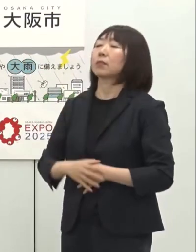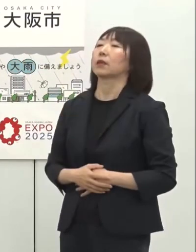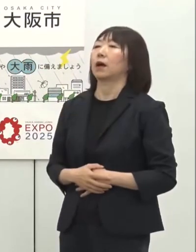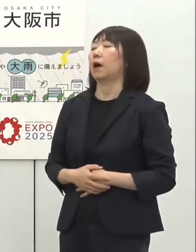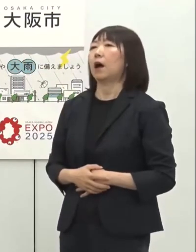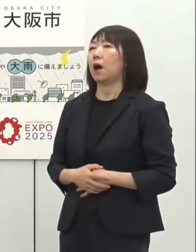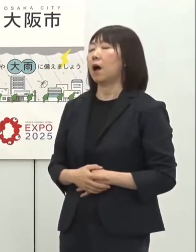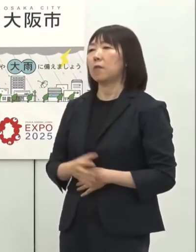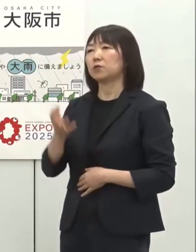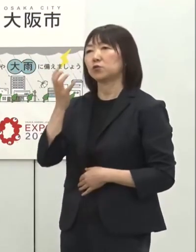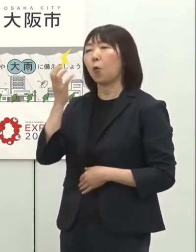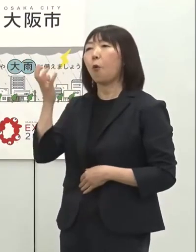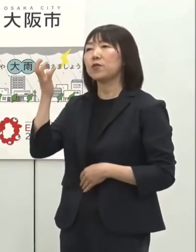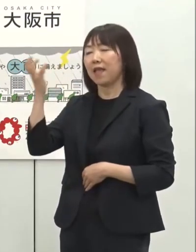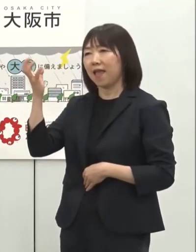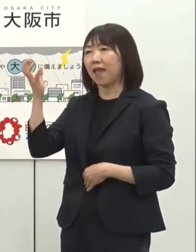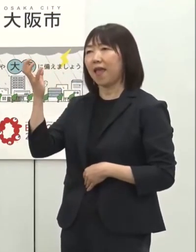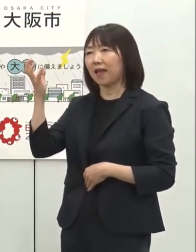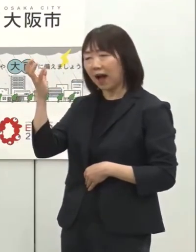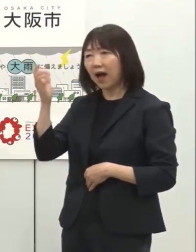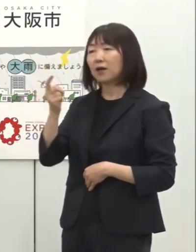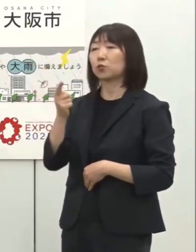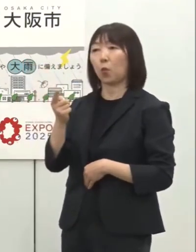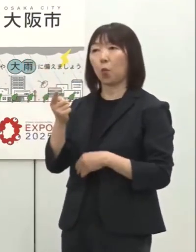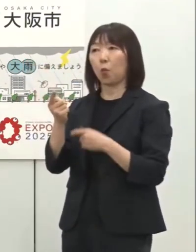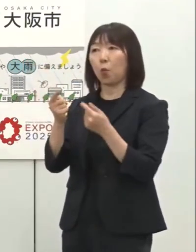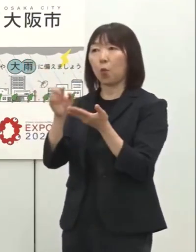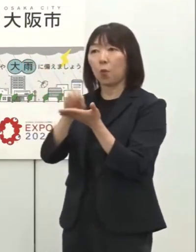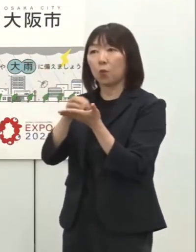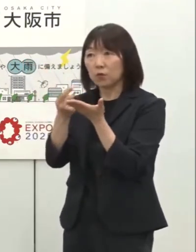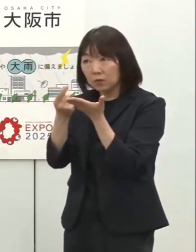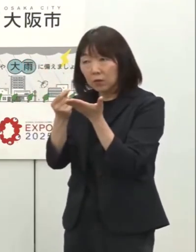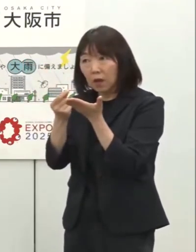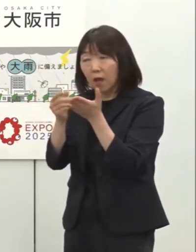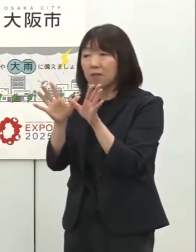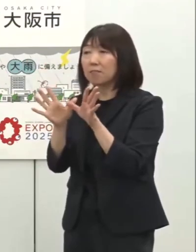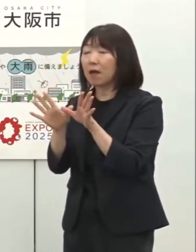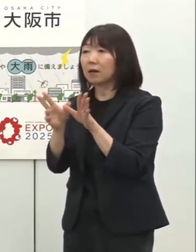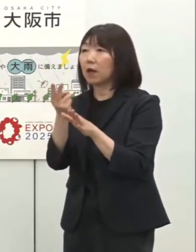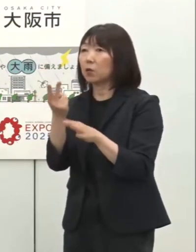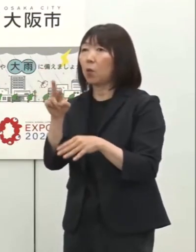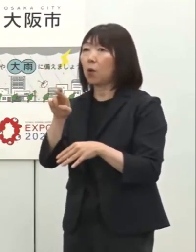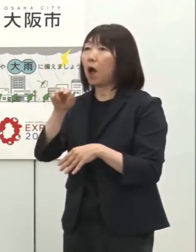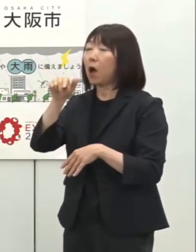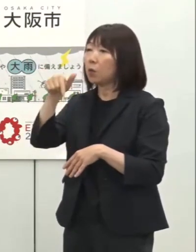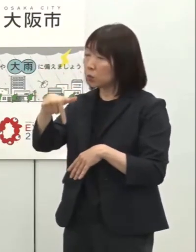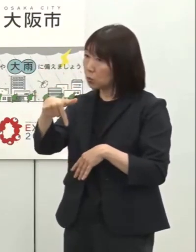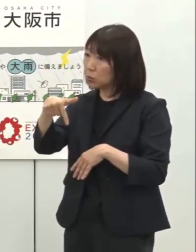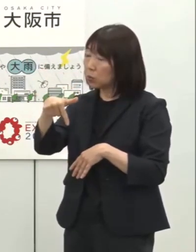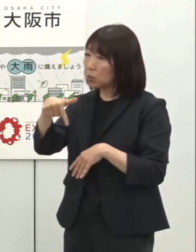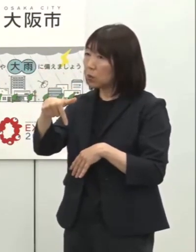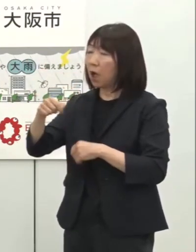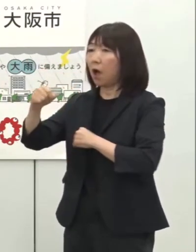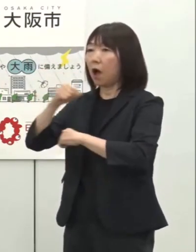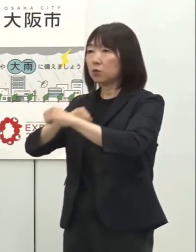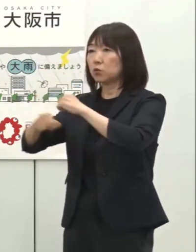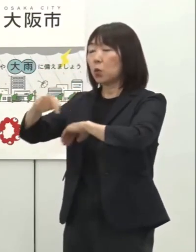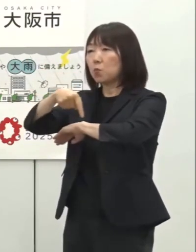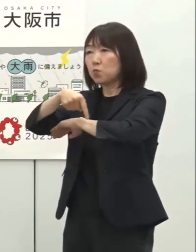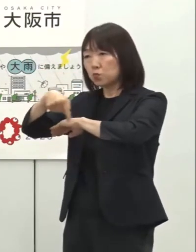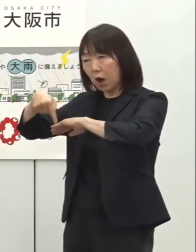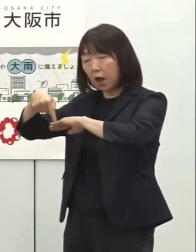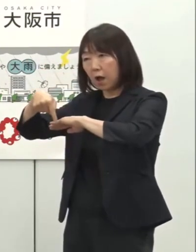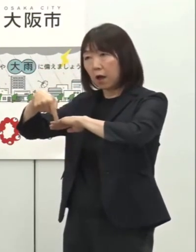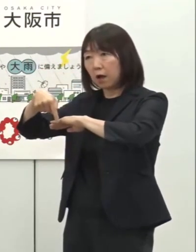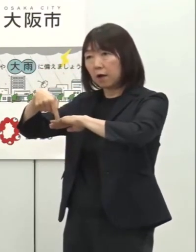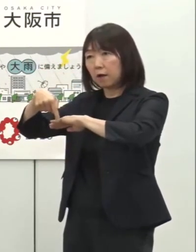ね。 想定がそうなってたはずなんですけど、南海トラフを想定して、アクションプラン